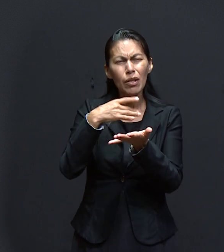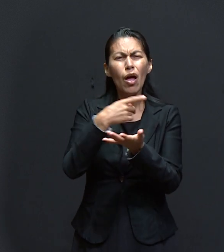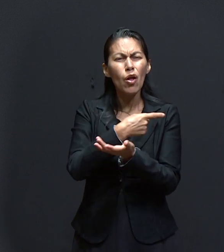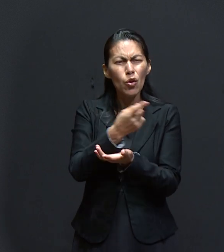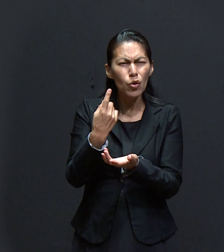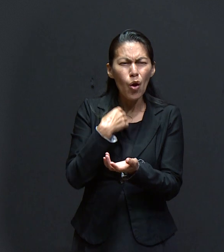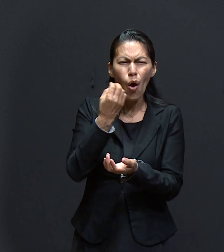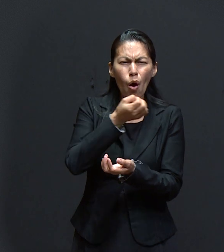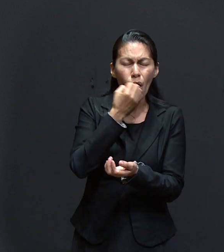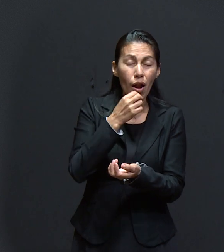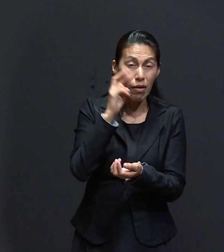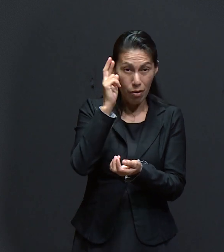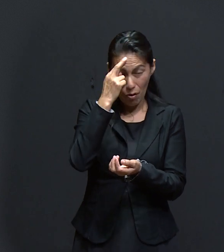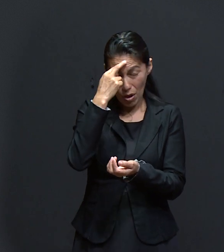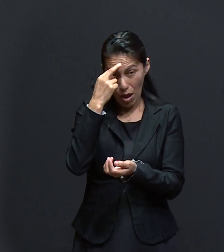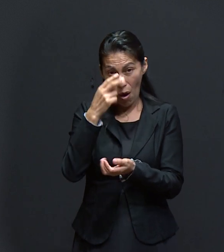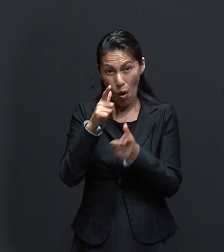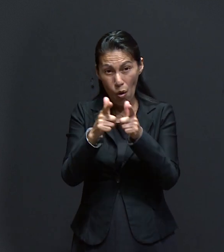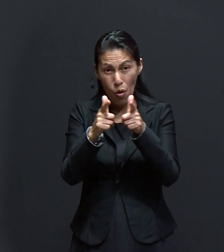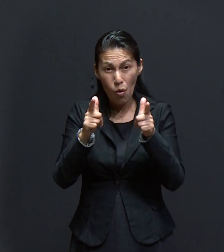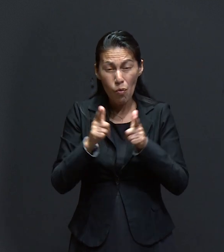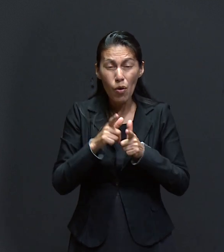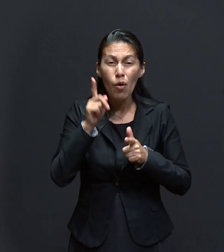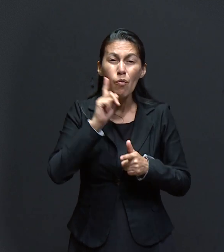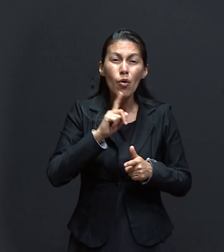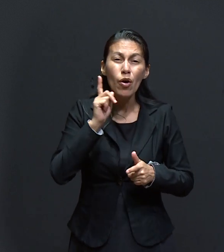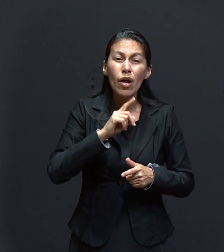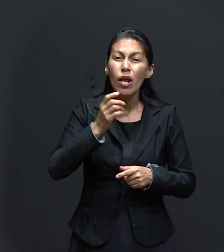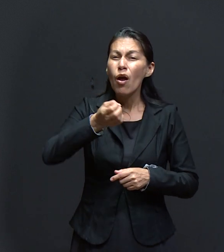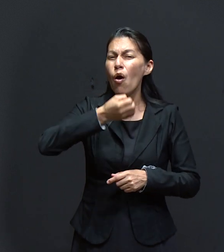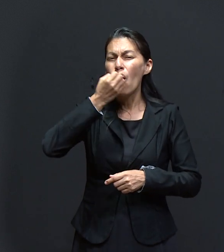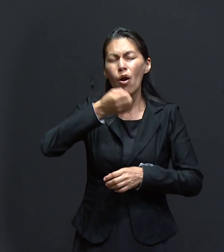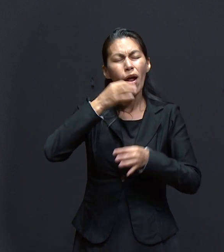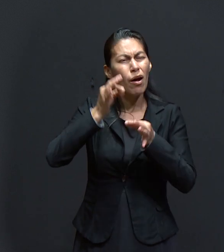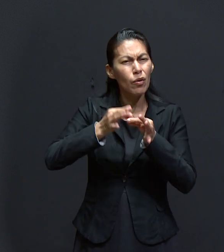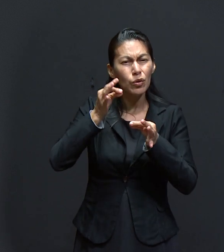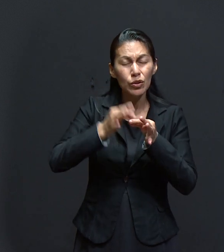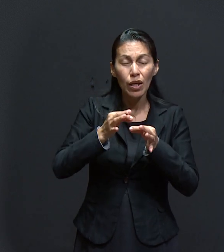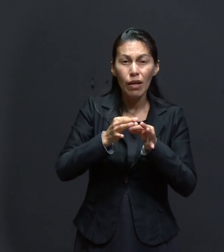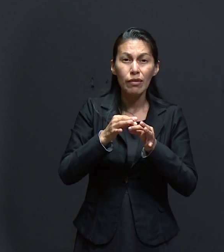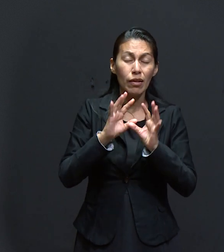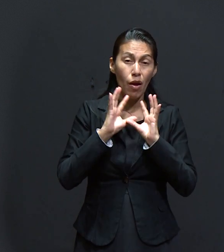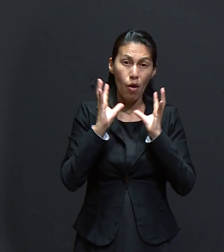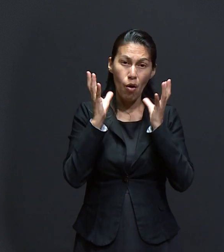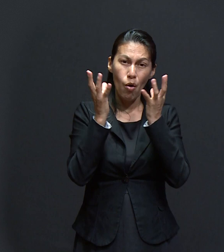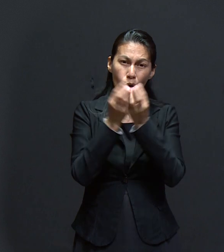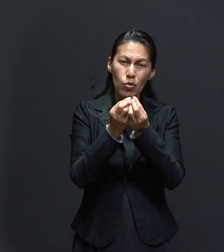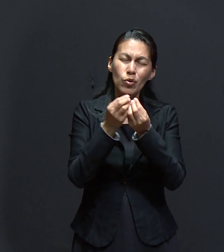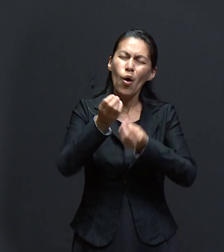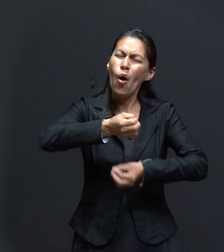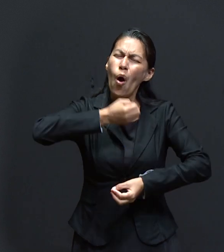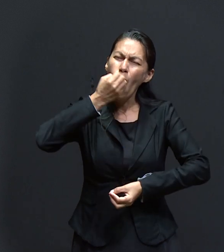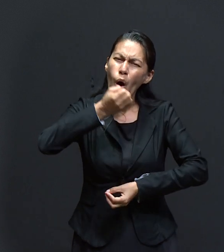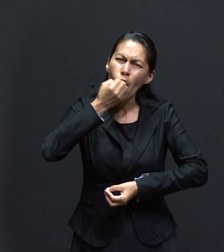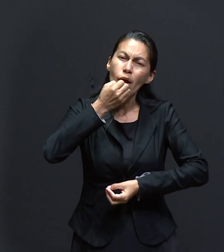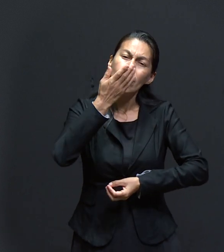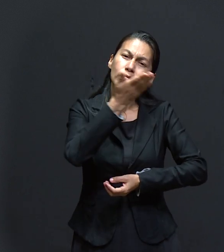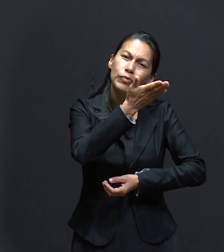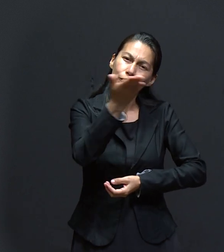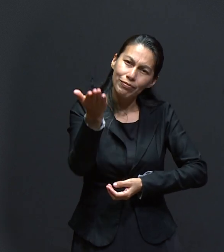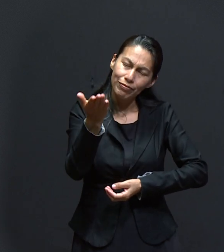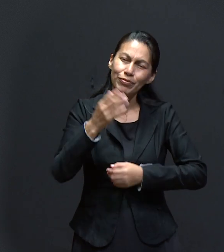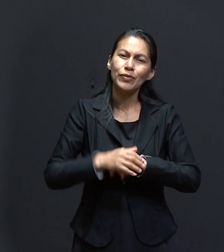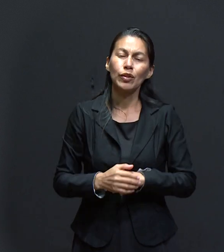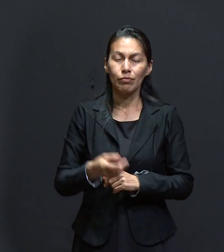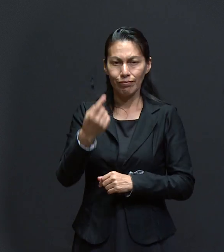dios recuerden que hay un grupo de damas lindísimas que oran por esas se unen a ustedes en esas